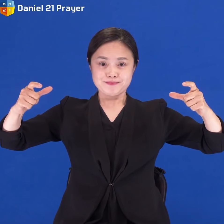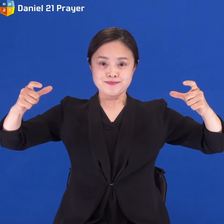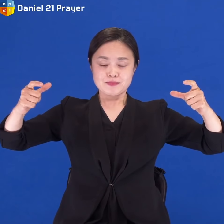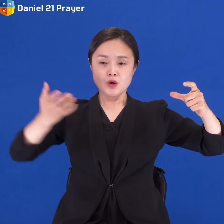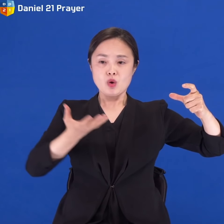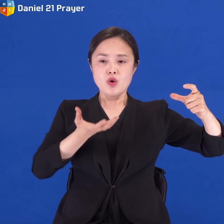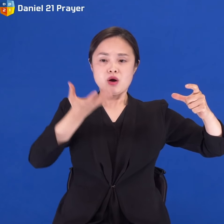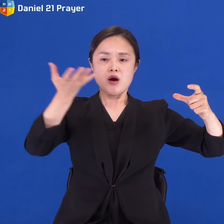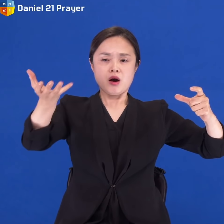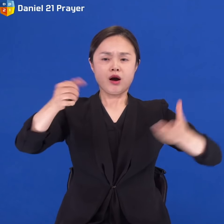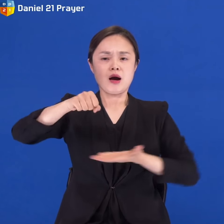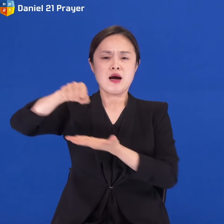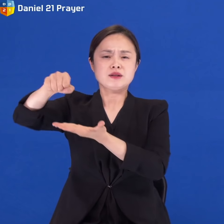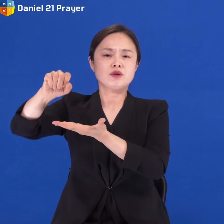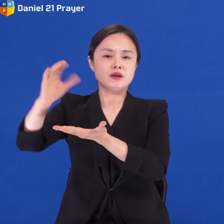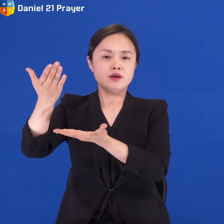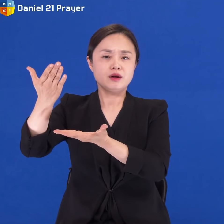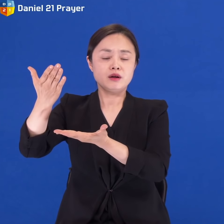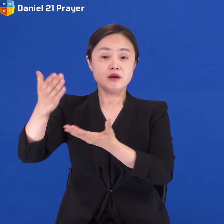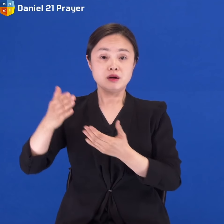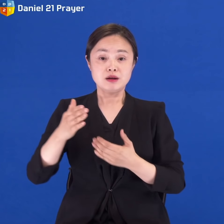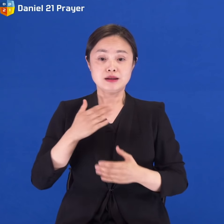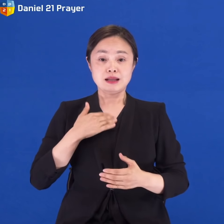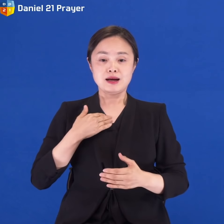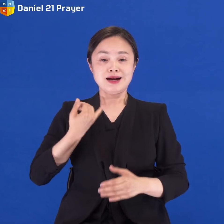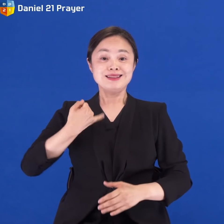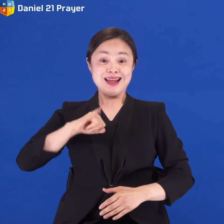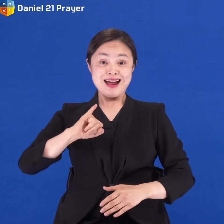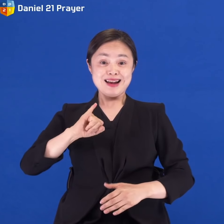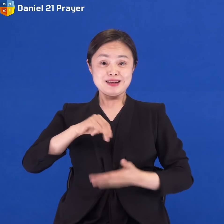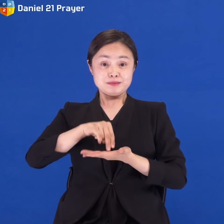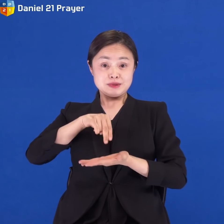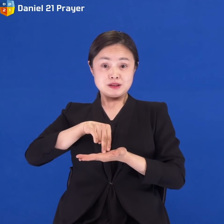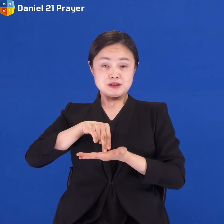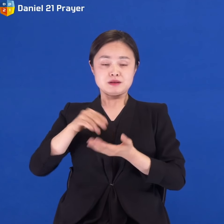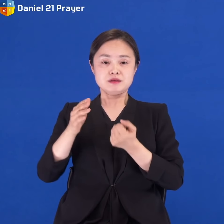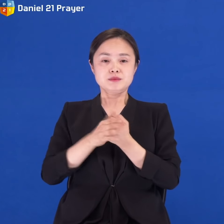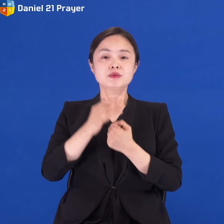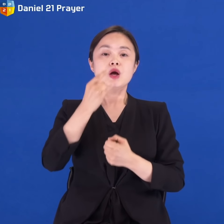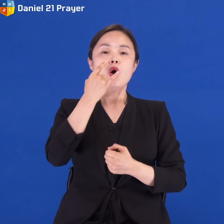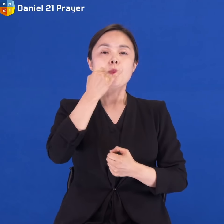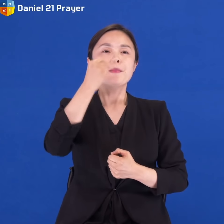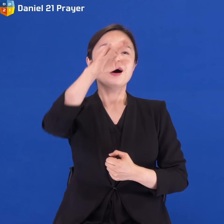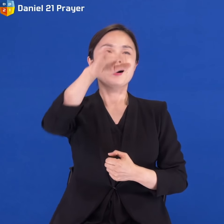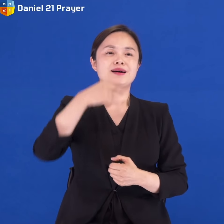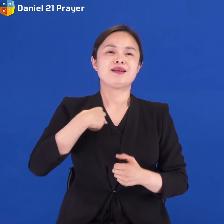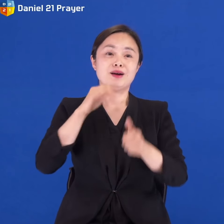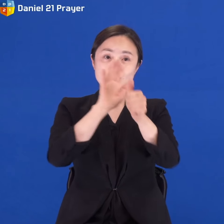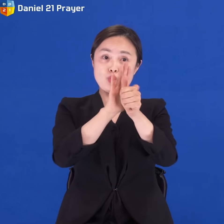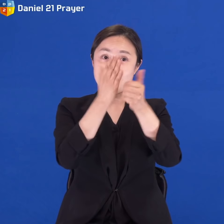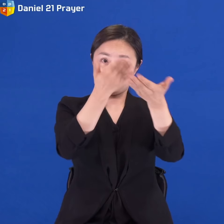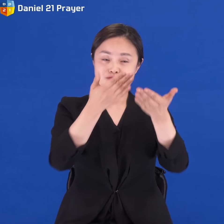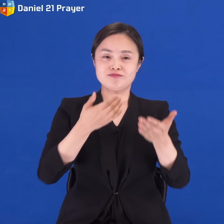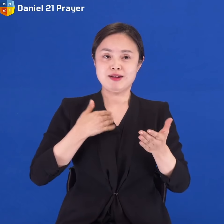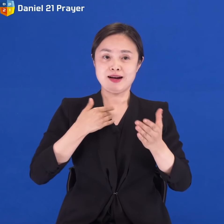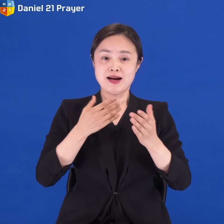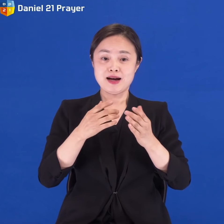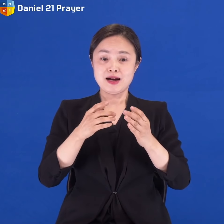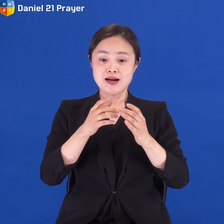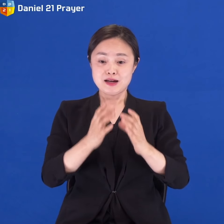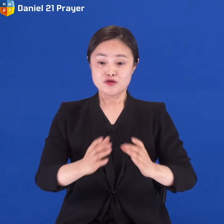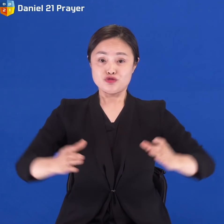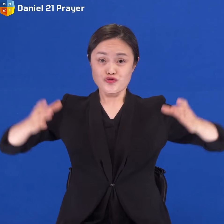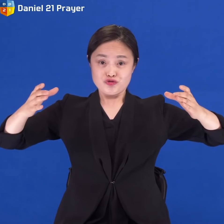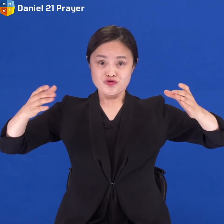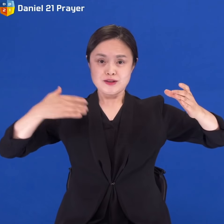성향의 막내 딸이었기 때문에 엄마 그거 내가 이고 갈게 요라고 했습니다.